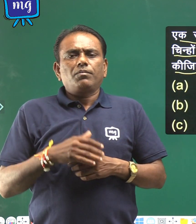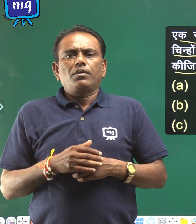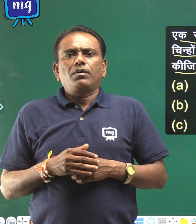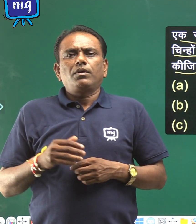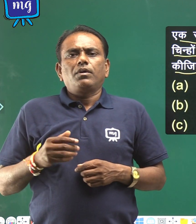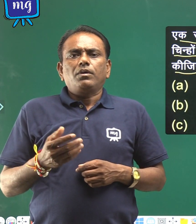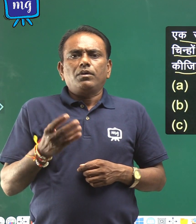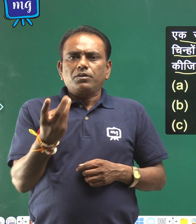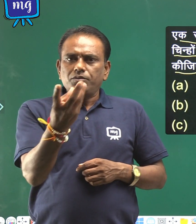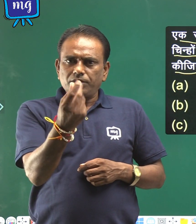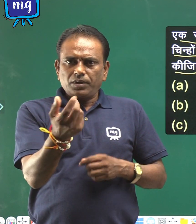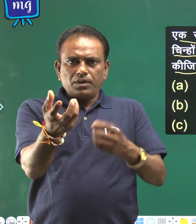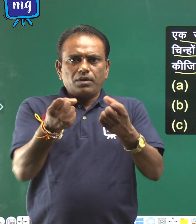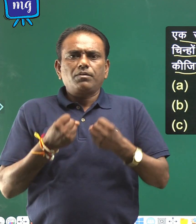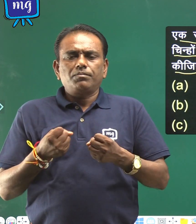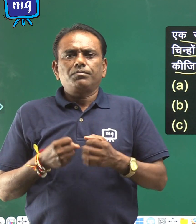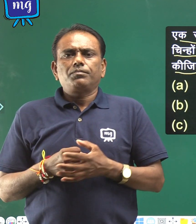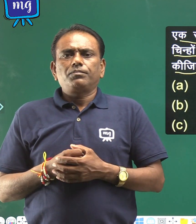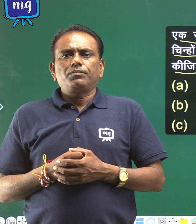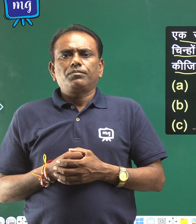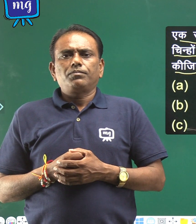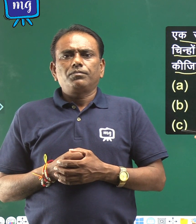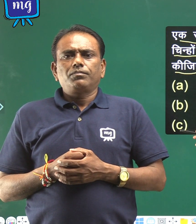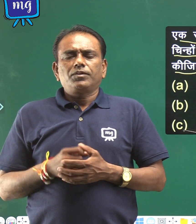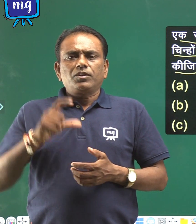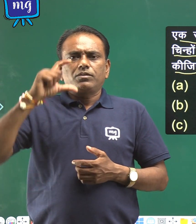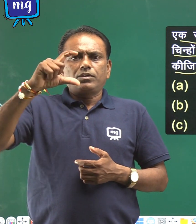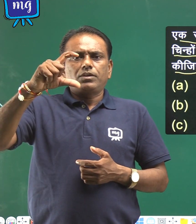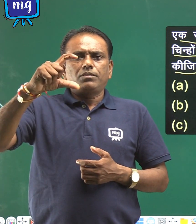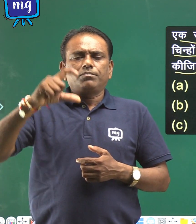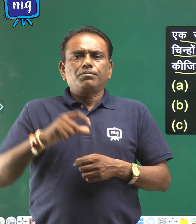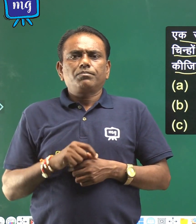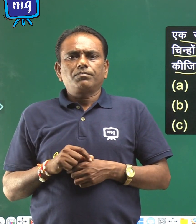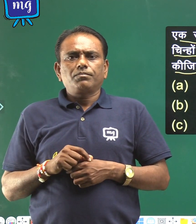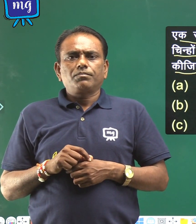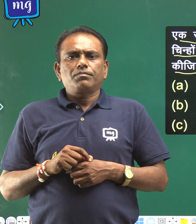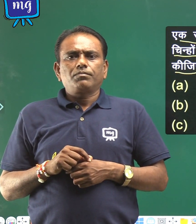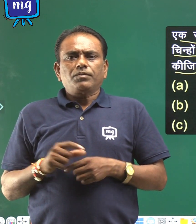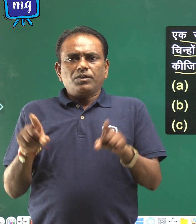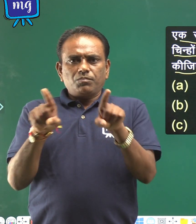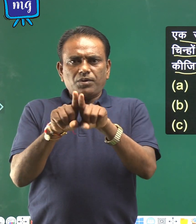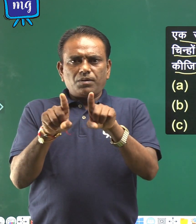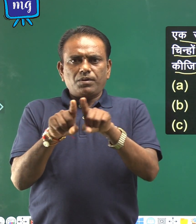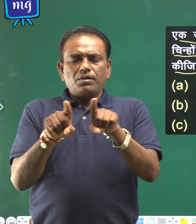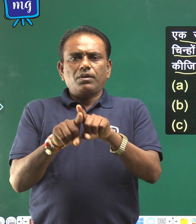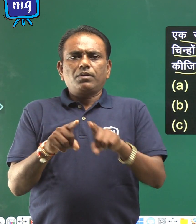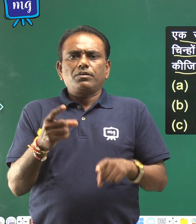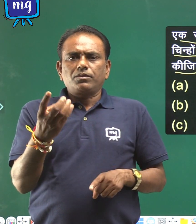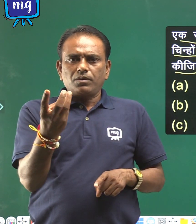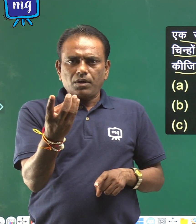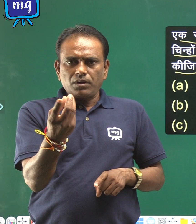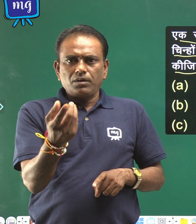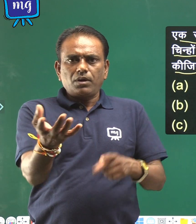बार आने वाली संख्या। सी, समान बार आने वाली